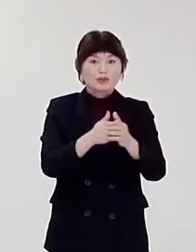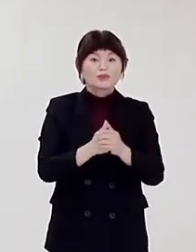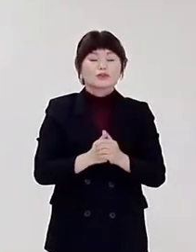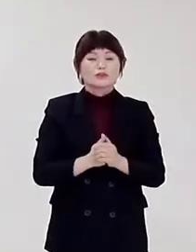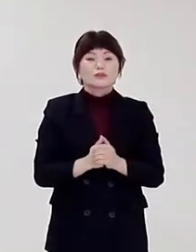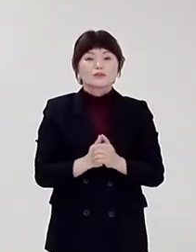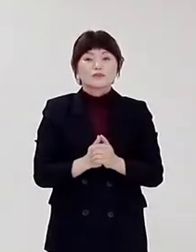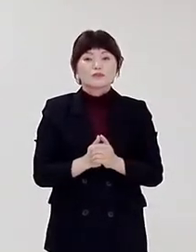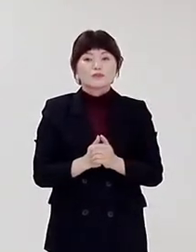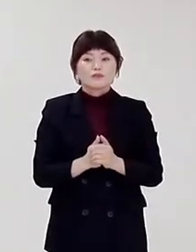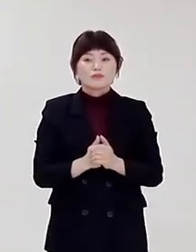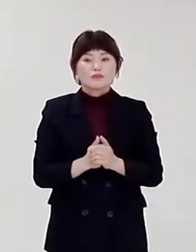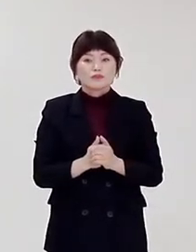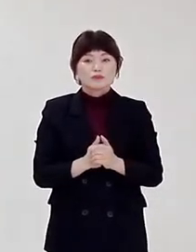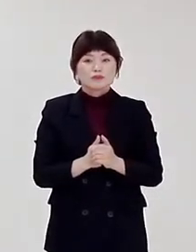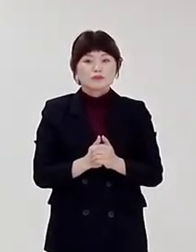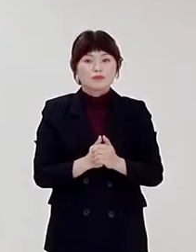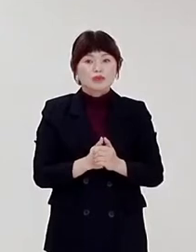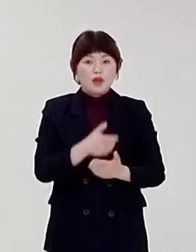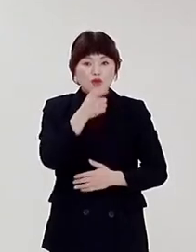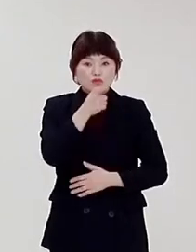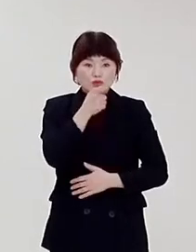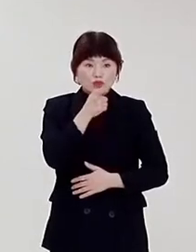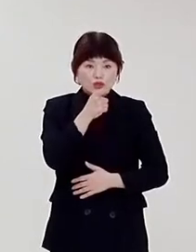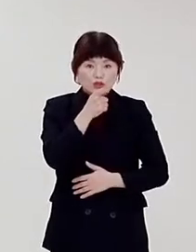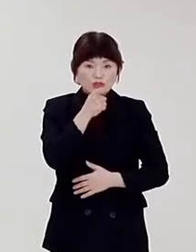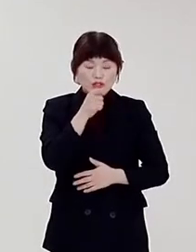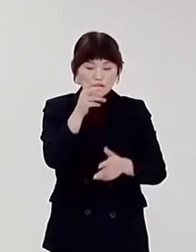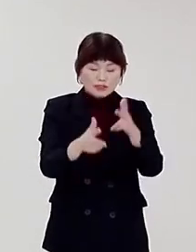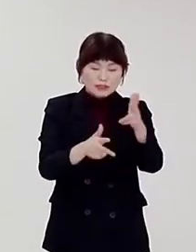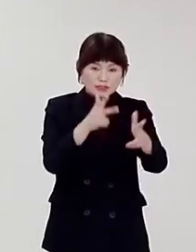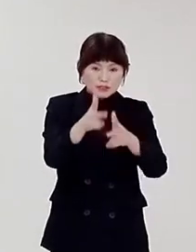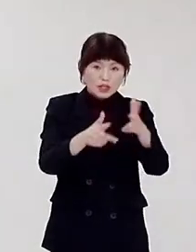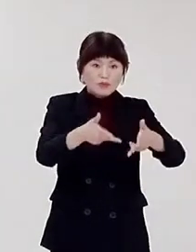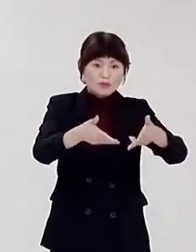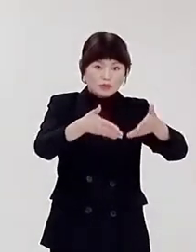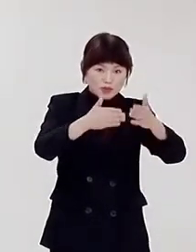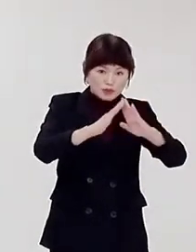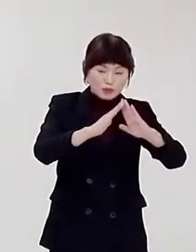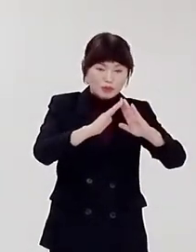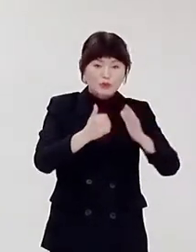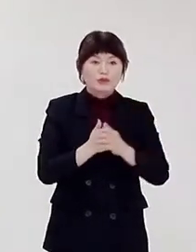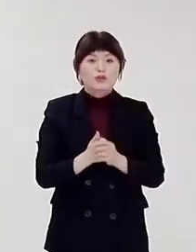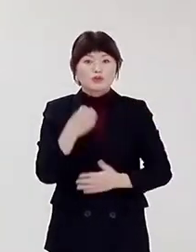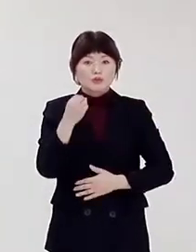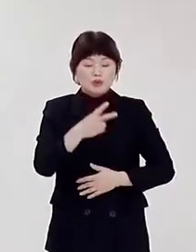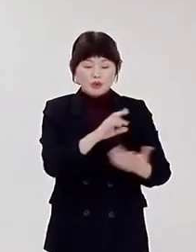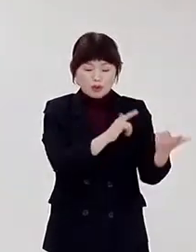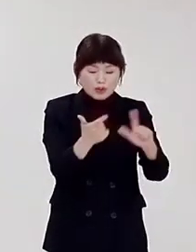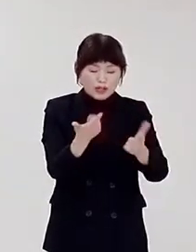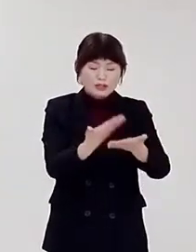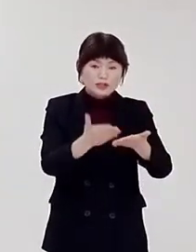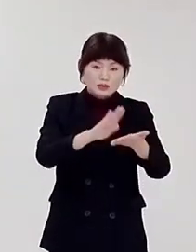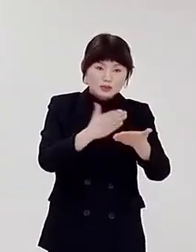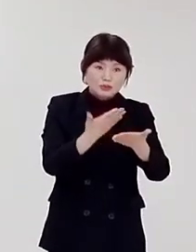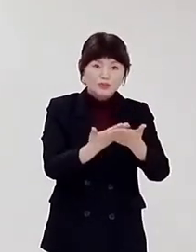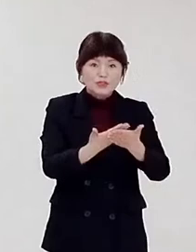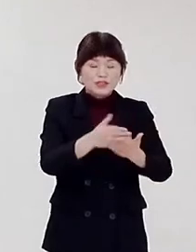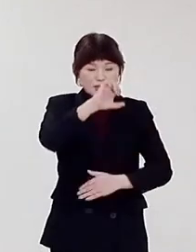회수 시설과 문화체육관광부 사업인 상원사 보수정비 2억 원이 확보되었습니다.